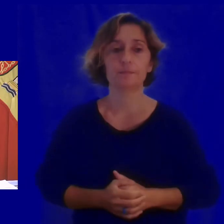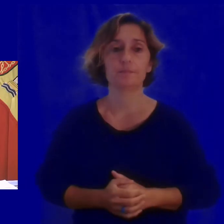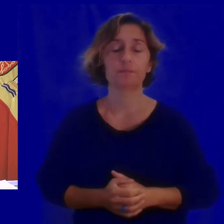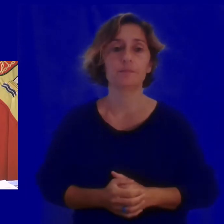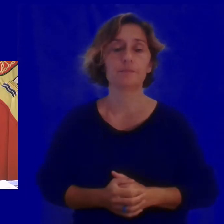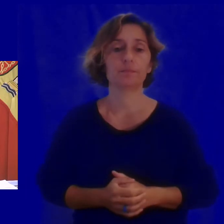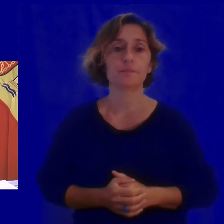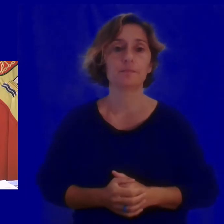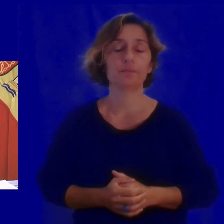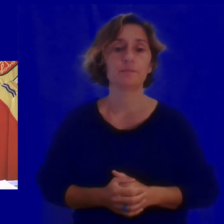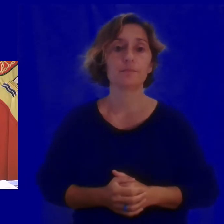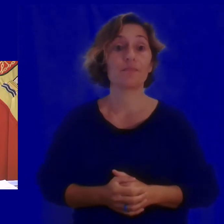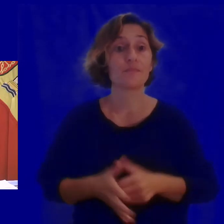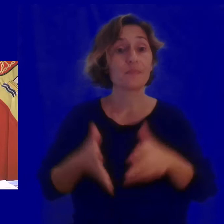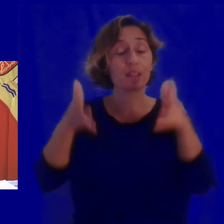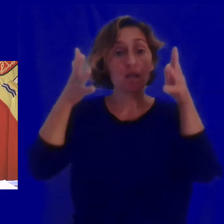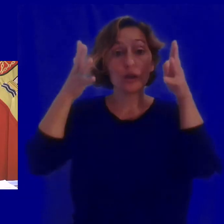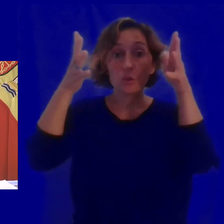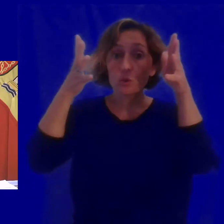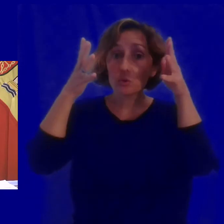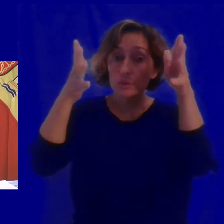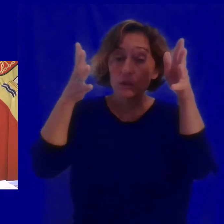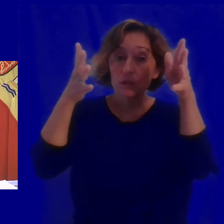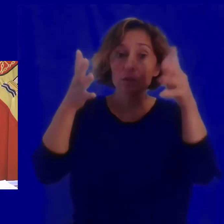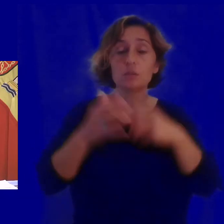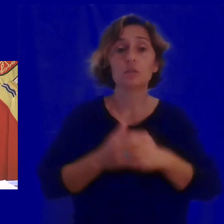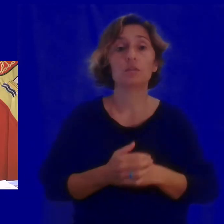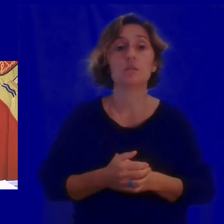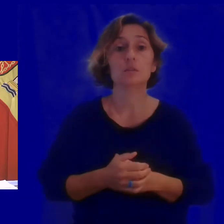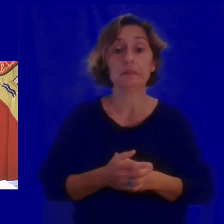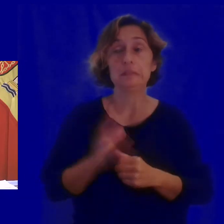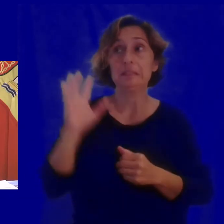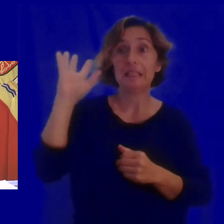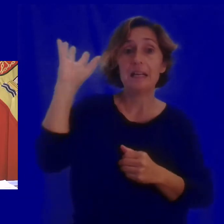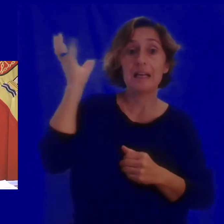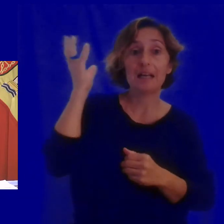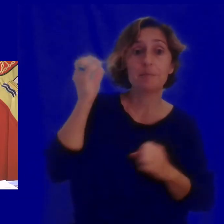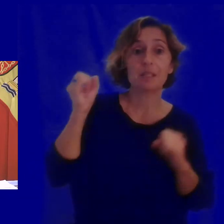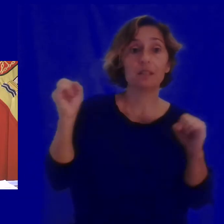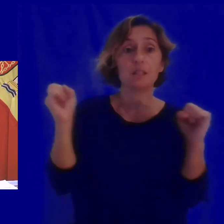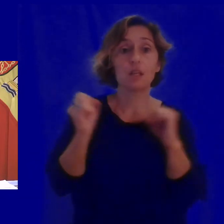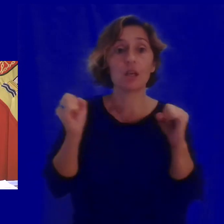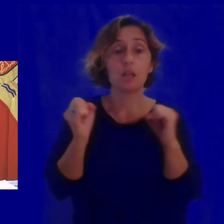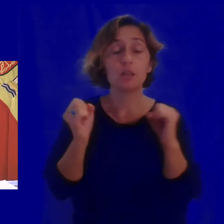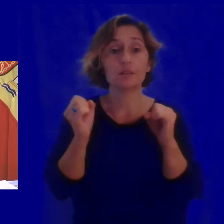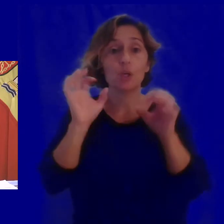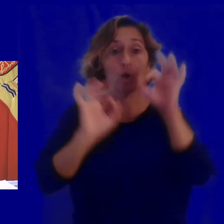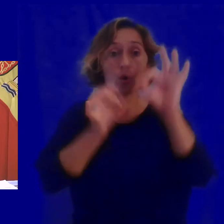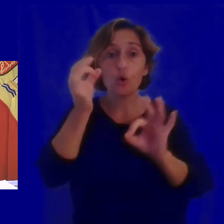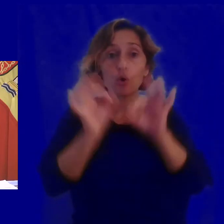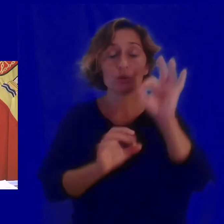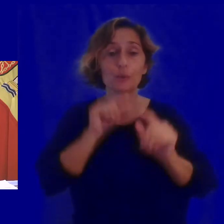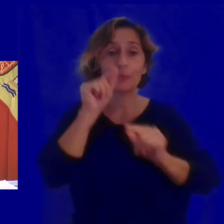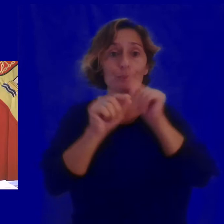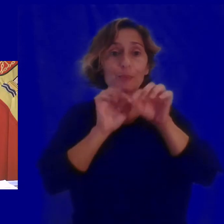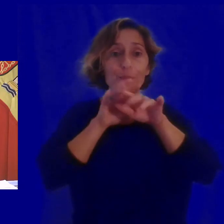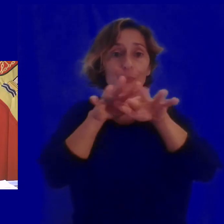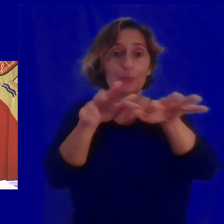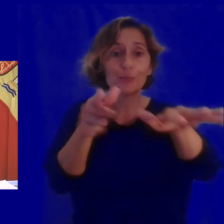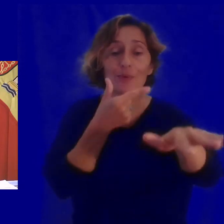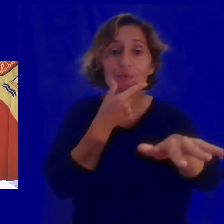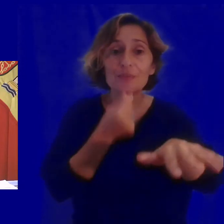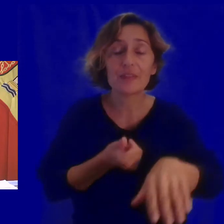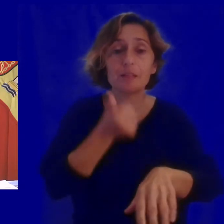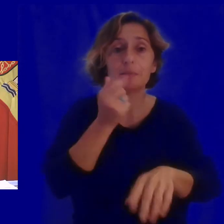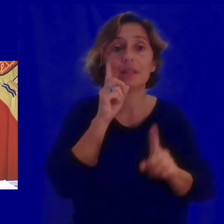En cuanto a las recomendaciones, como decíamos, el clima del otoño-invierno favorece la transmisión. ¿Qué medidas preventivas tenemos?